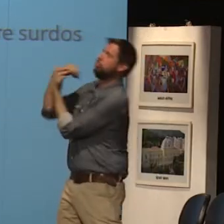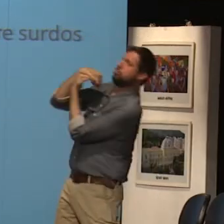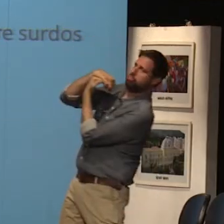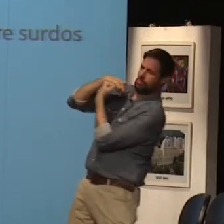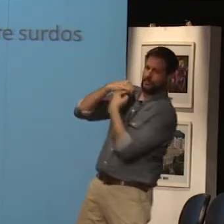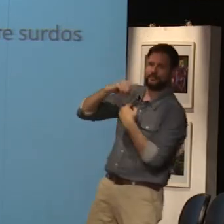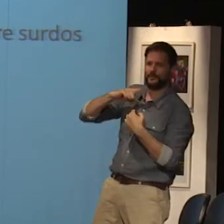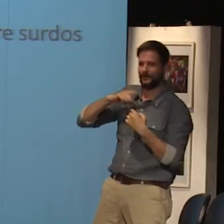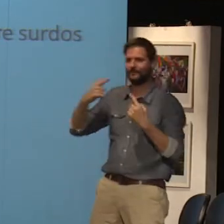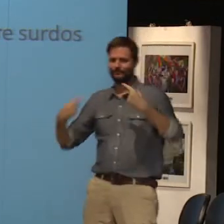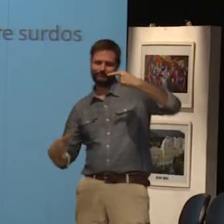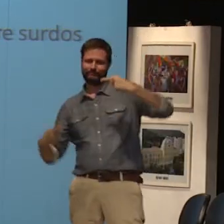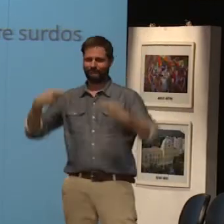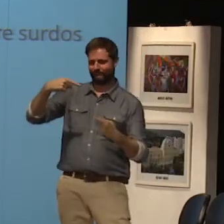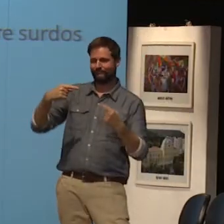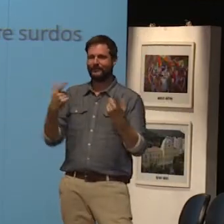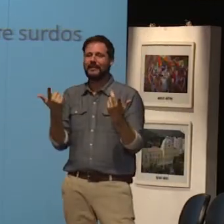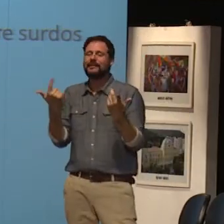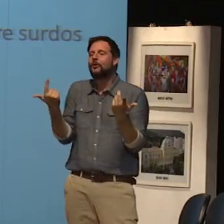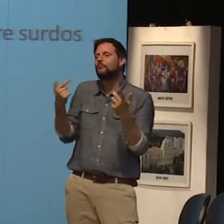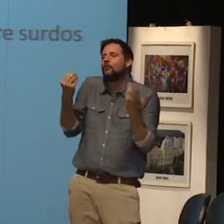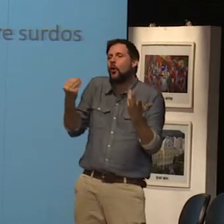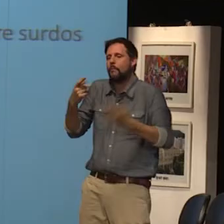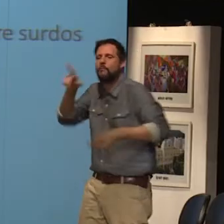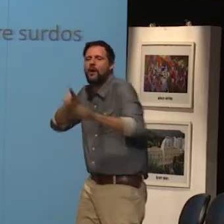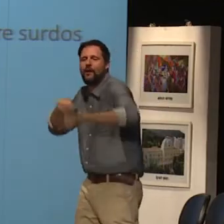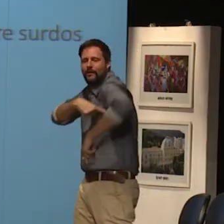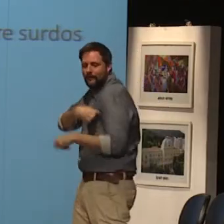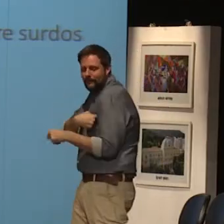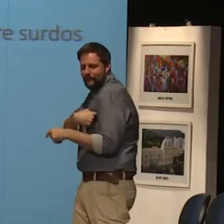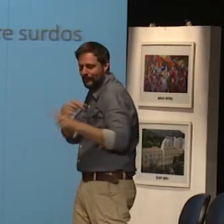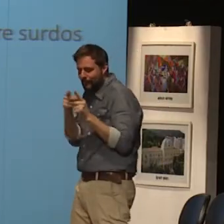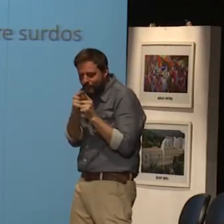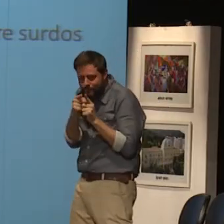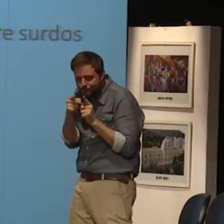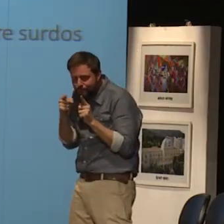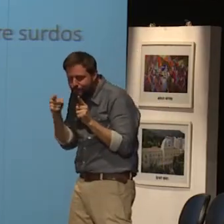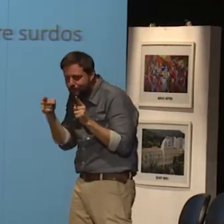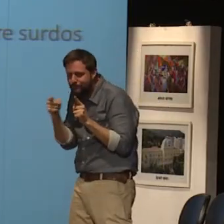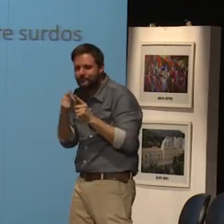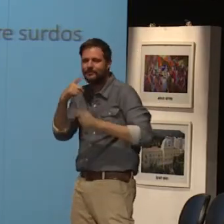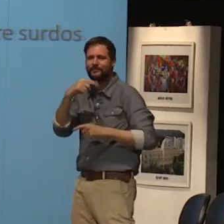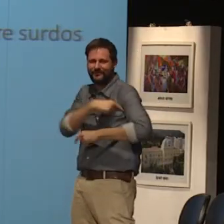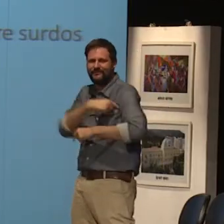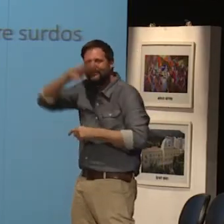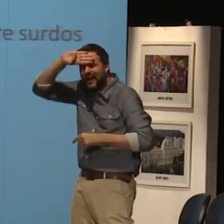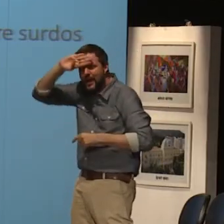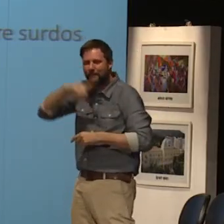exclui o surdo, né? Então, essa questão a gente pode ser discutida, né? E a gente vai ver que esse termômetro, sabe